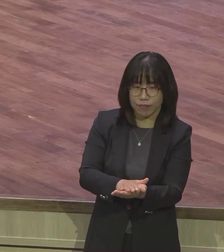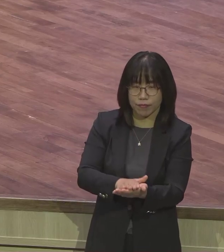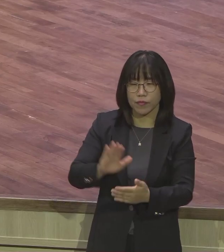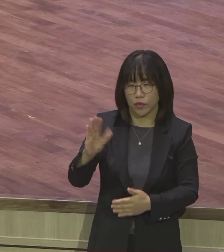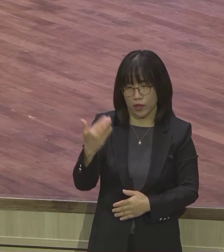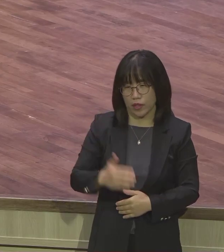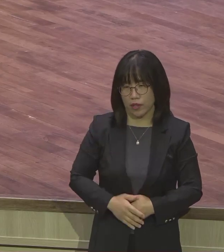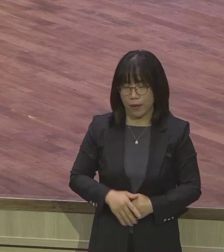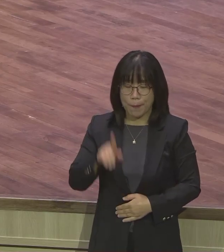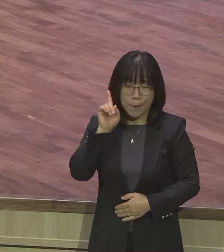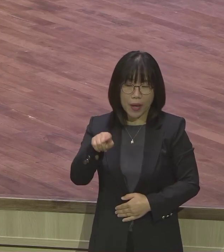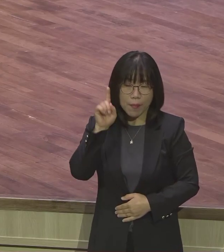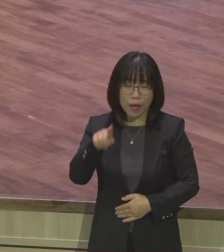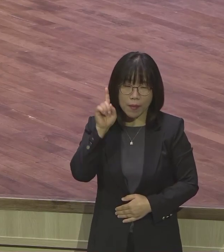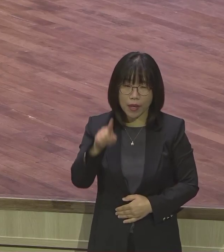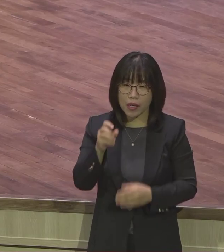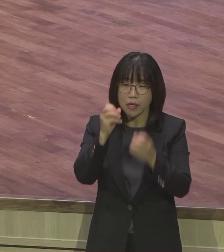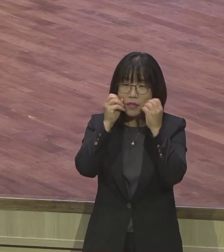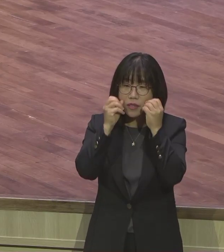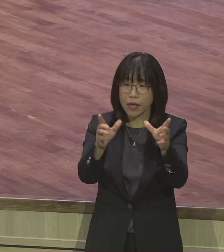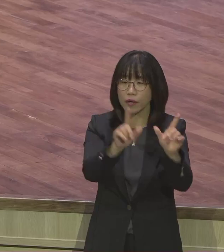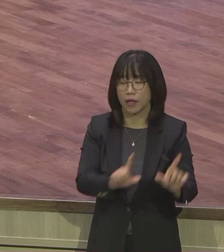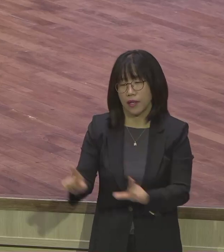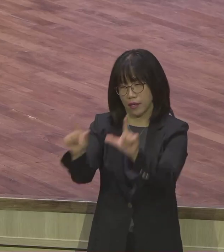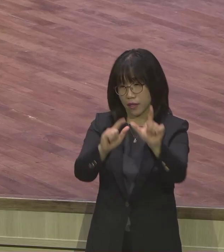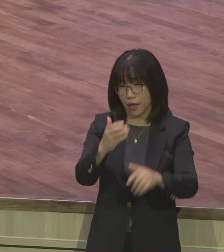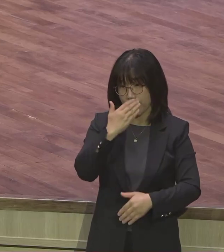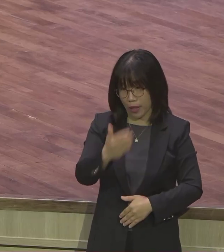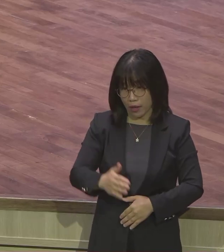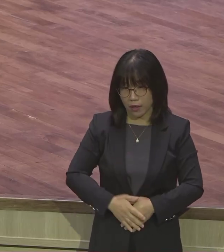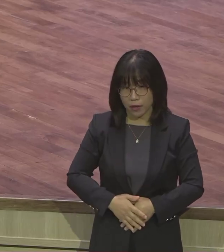삶을 매일매일 살수 있어요. 그 핵심이